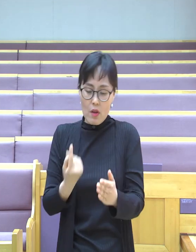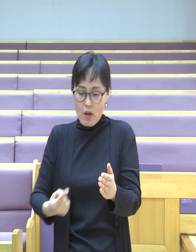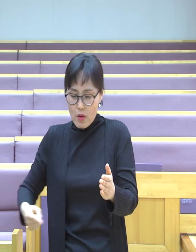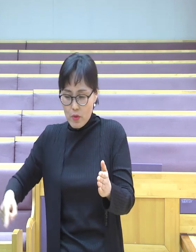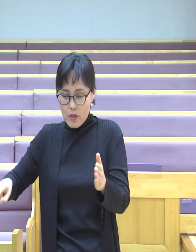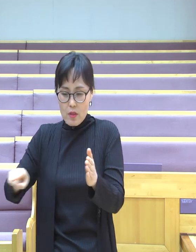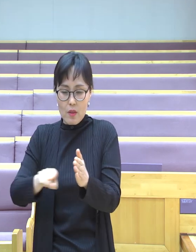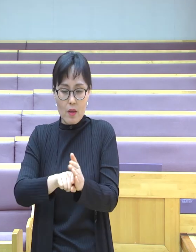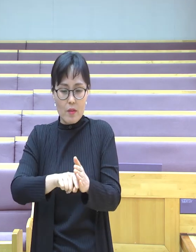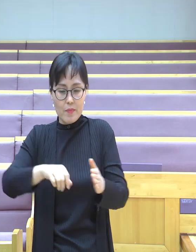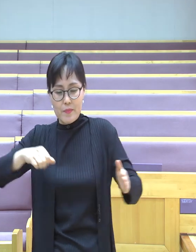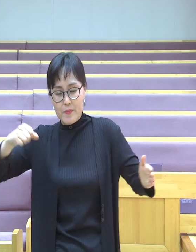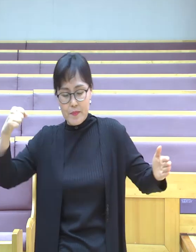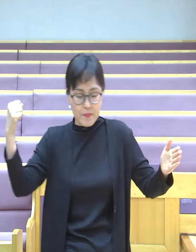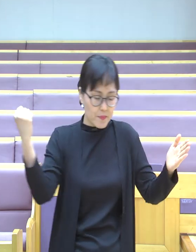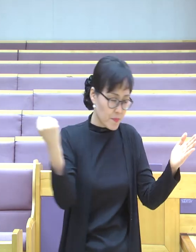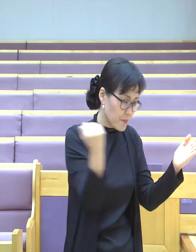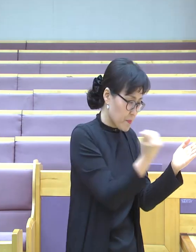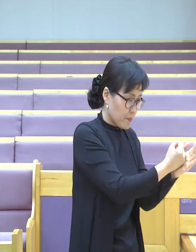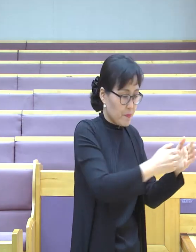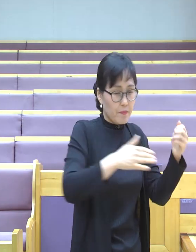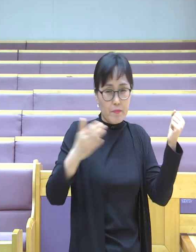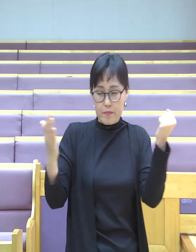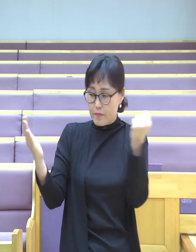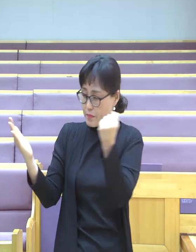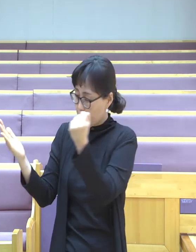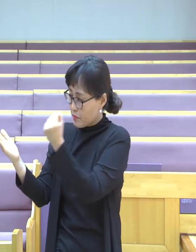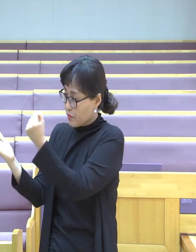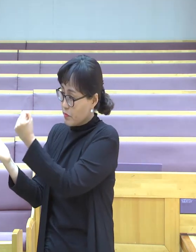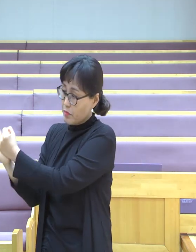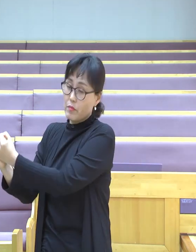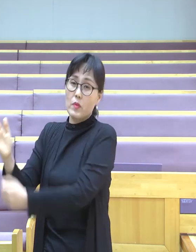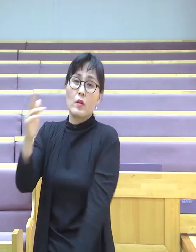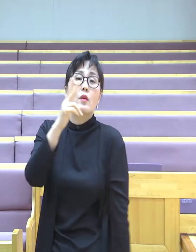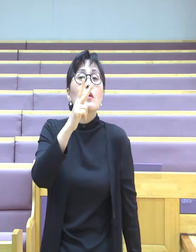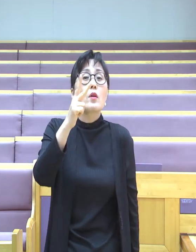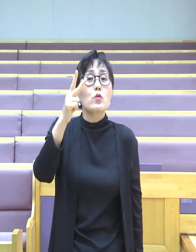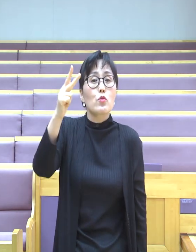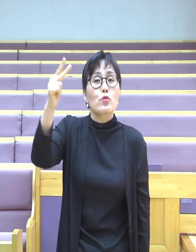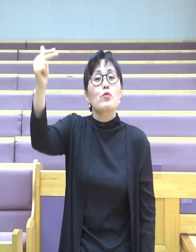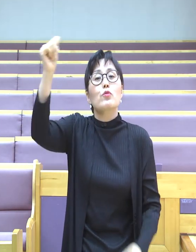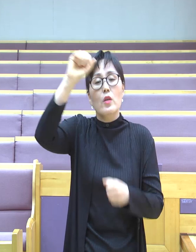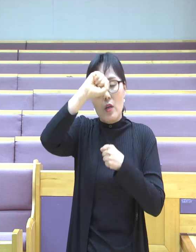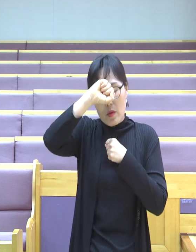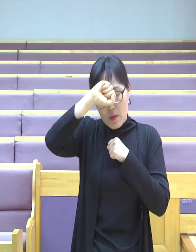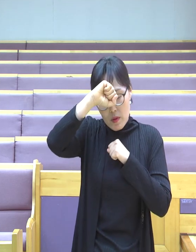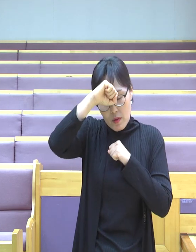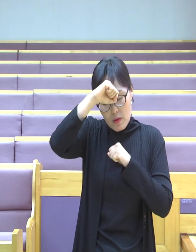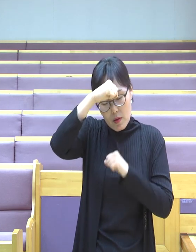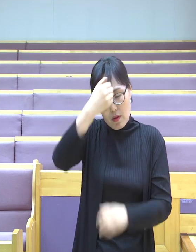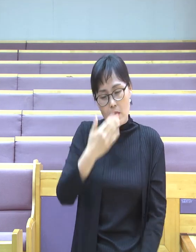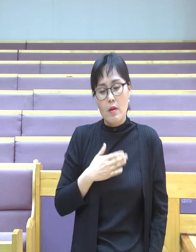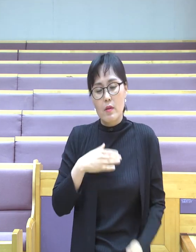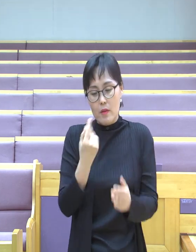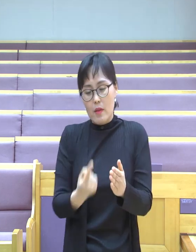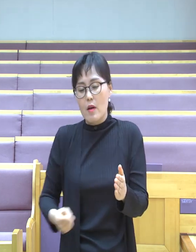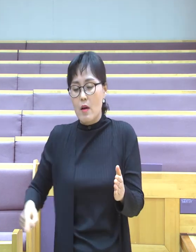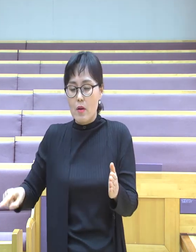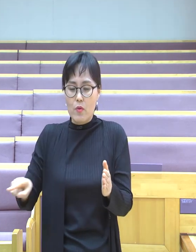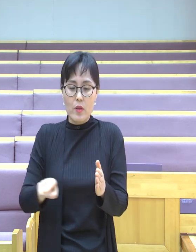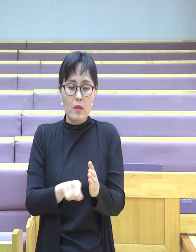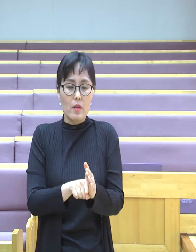날 위해 지키셔 주의 발 날 위해 박히셨으니 주의 발